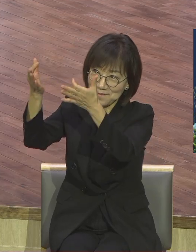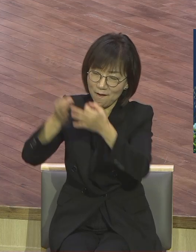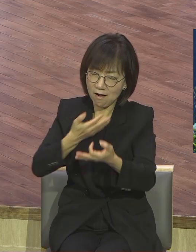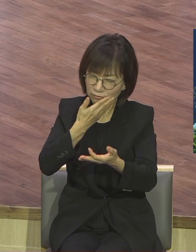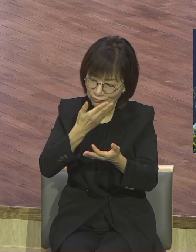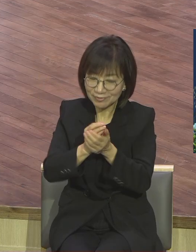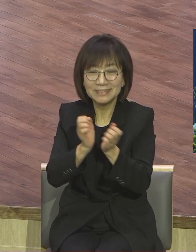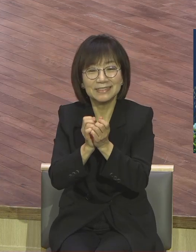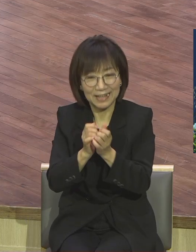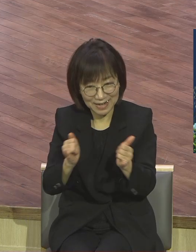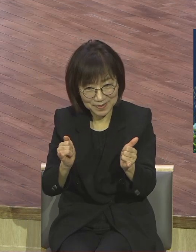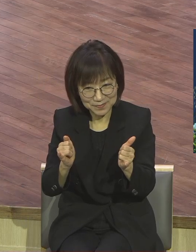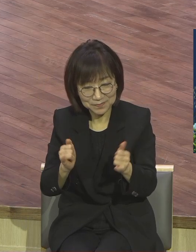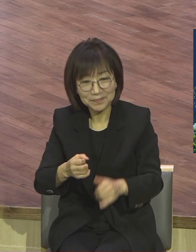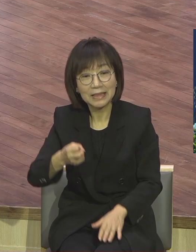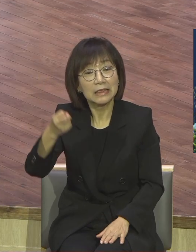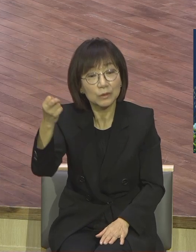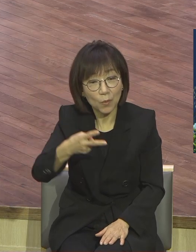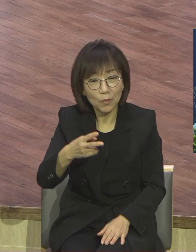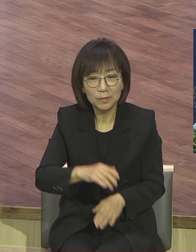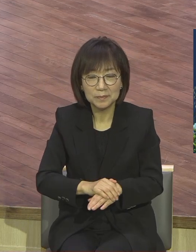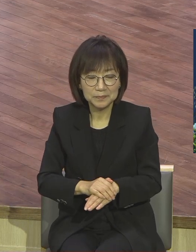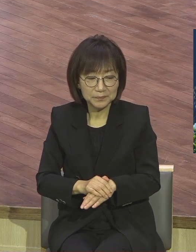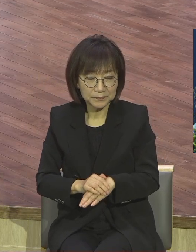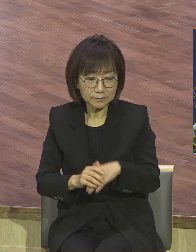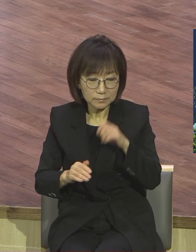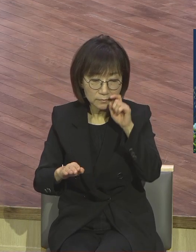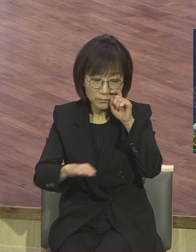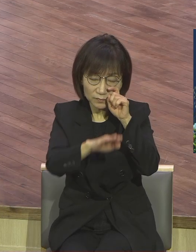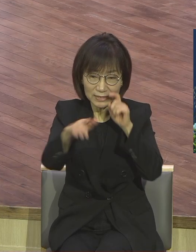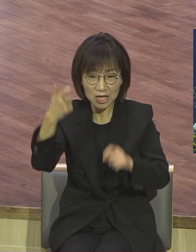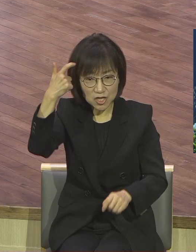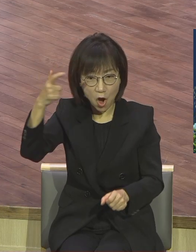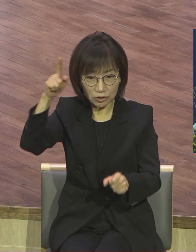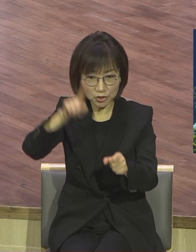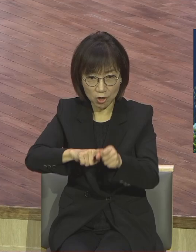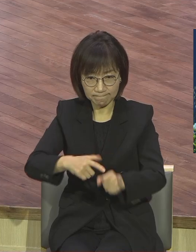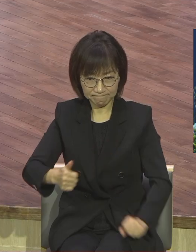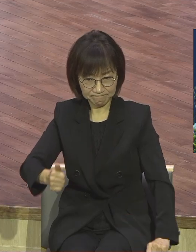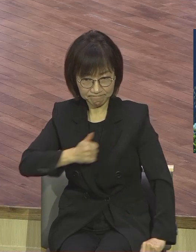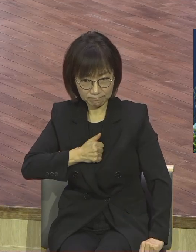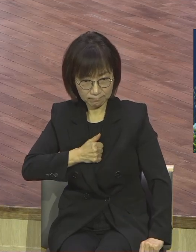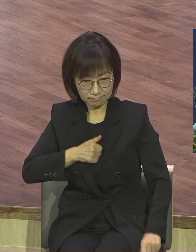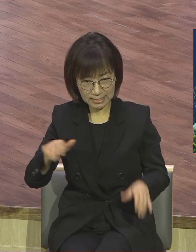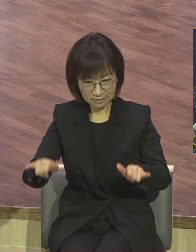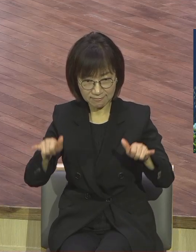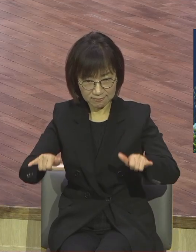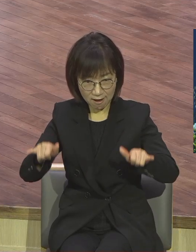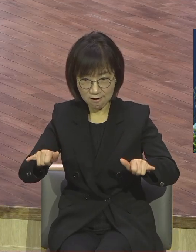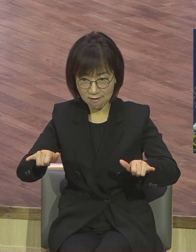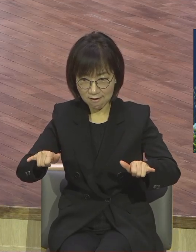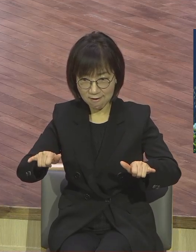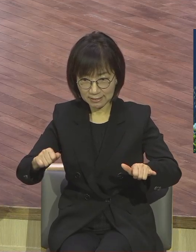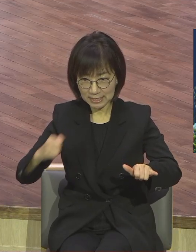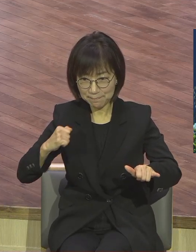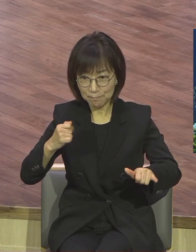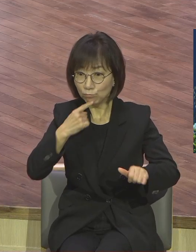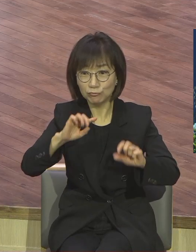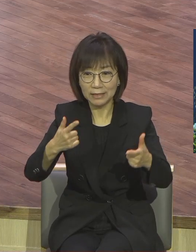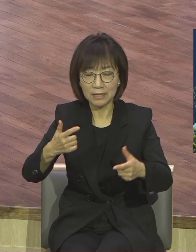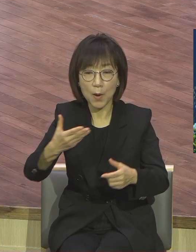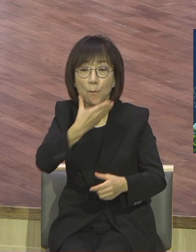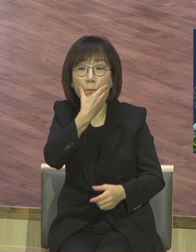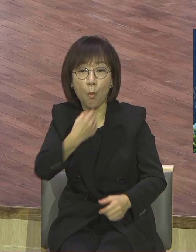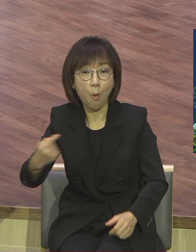힘차게 믿음의 전진을 하기 위해서 영적 자부심 타이어를 넘어서 복음 타이어를 팽팽하게 하시기